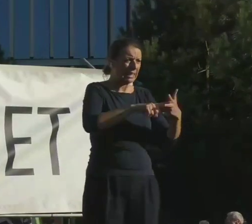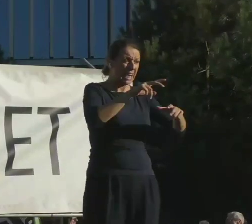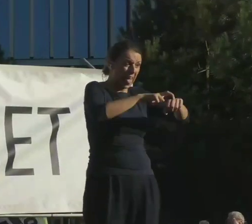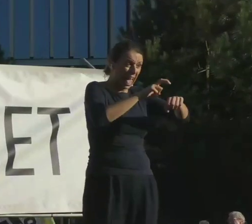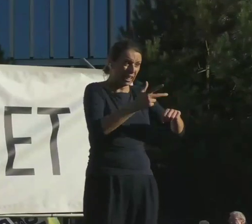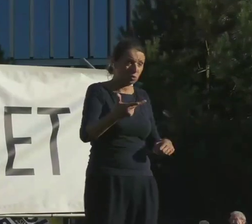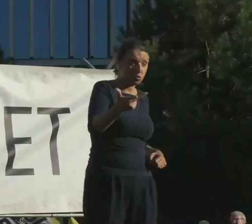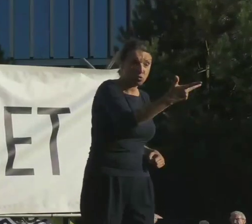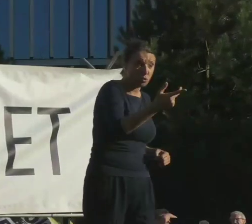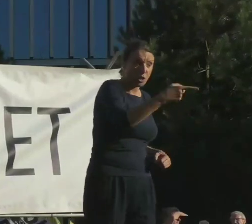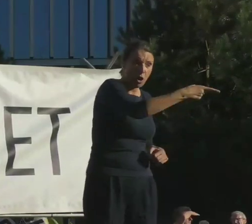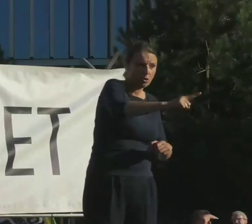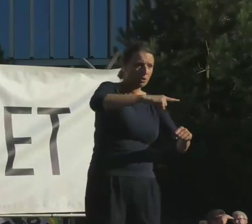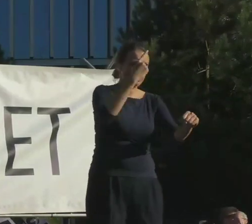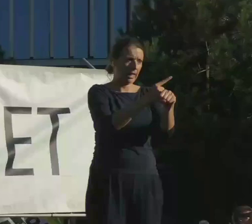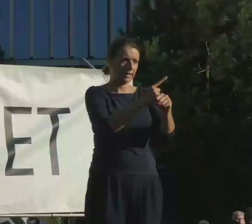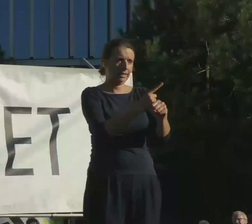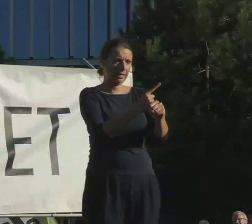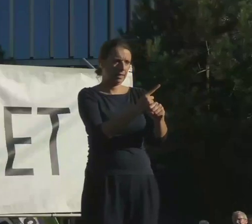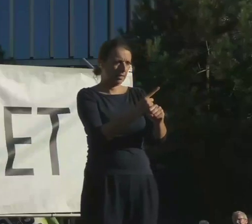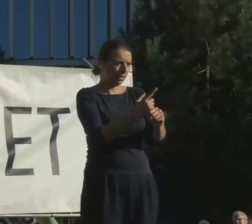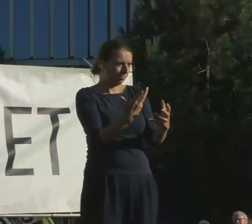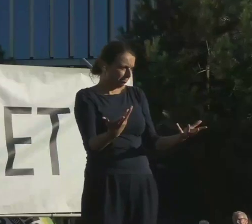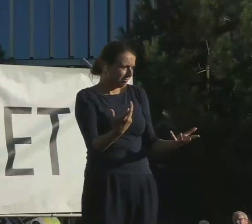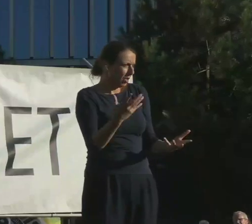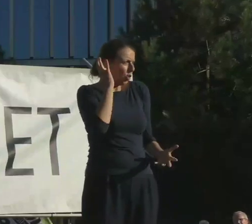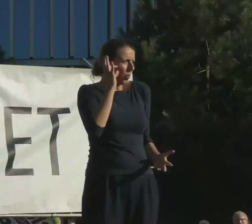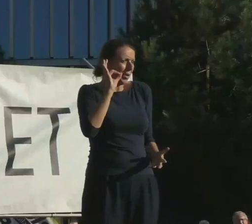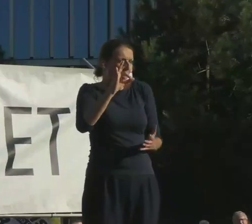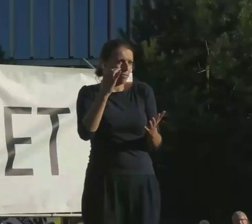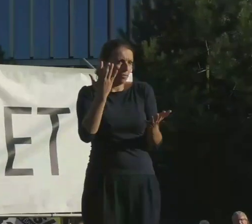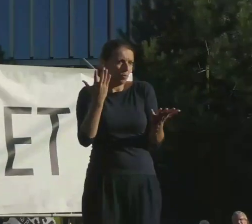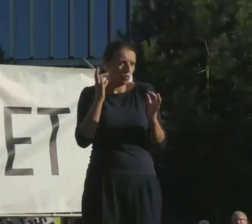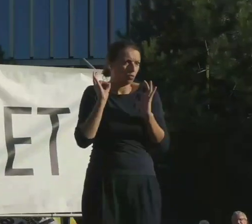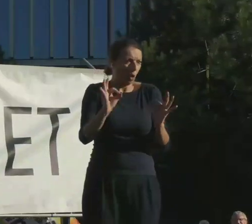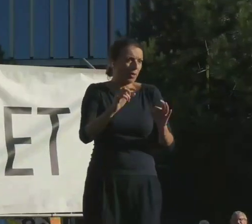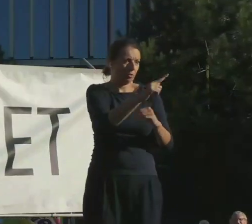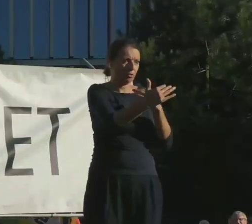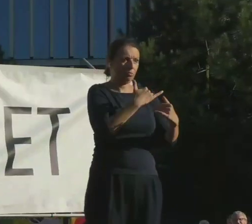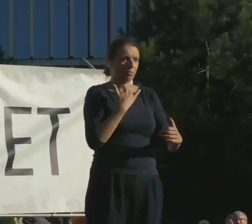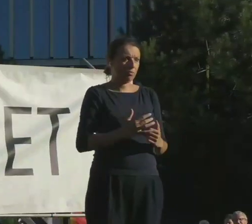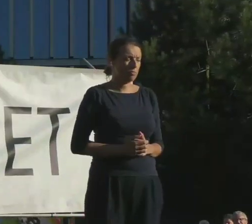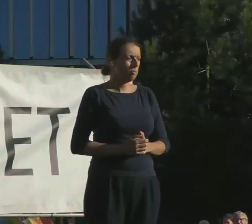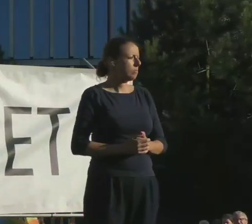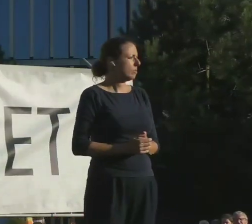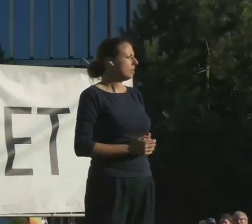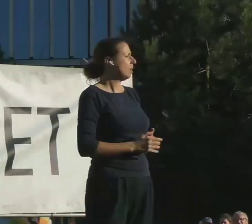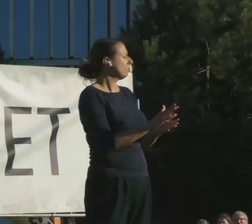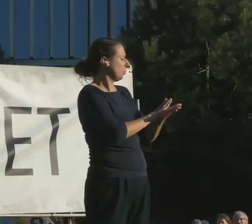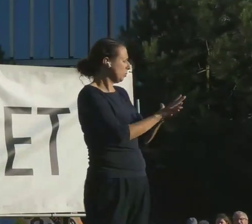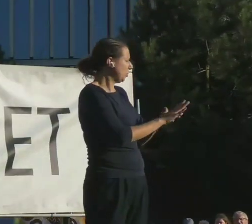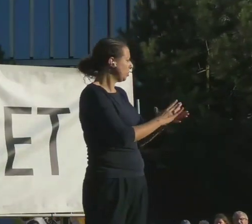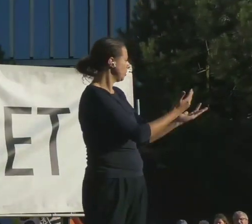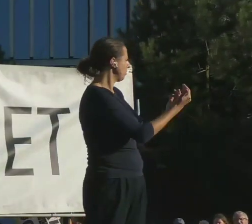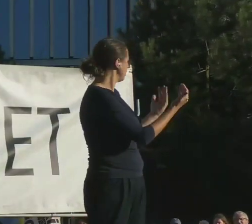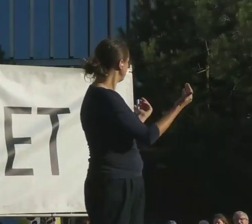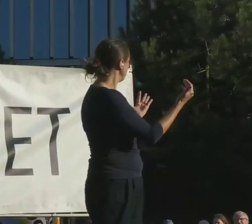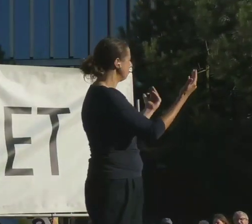lekarz decyduje o tym, co jest dla kobiety Irena, dobre. Irena, moment. Poprosimy tutaj policję do sceny.